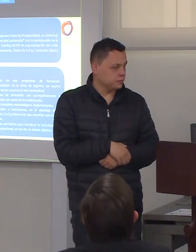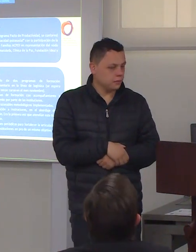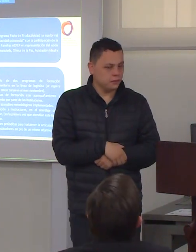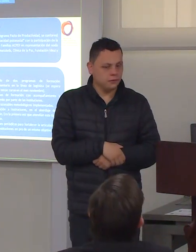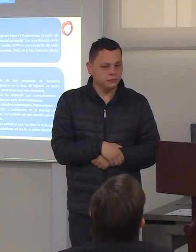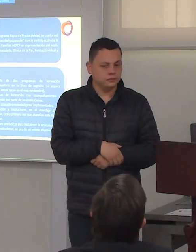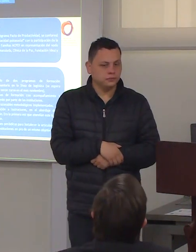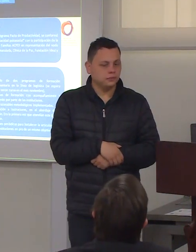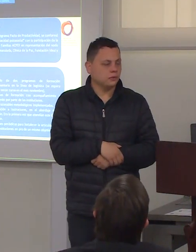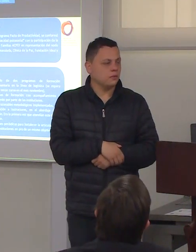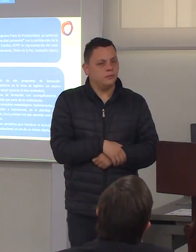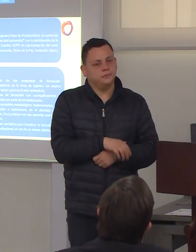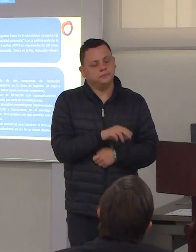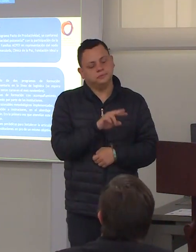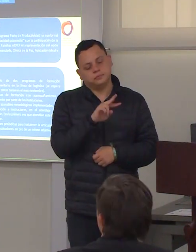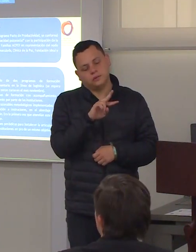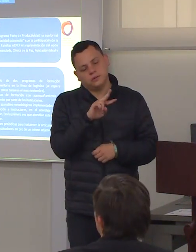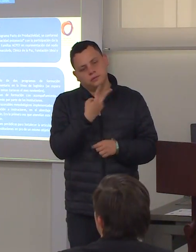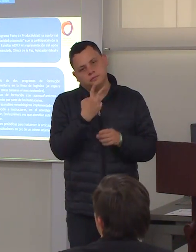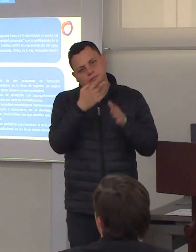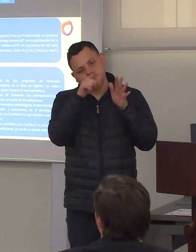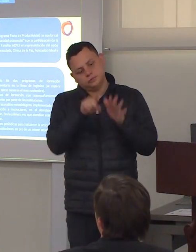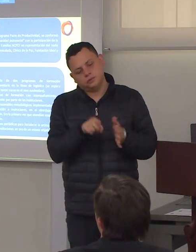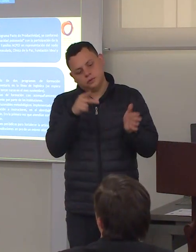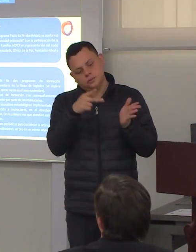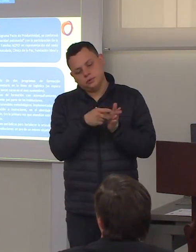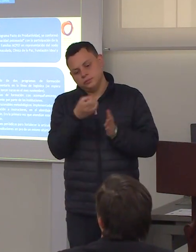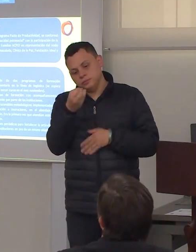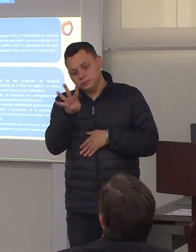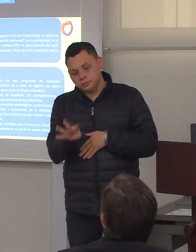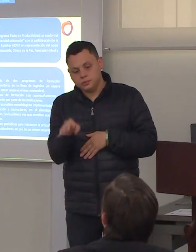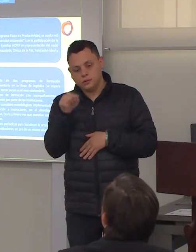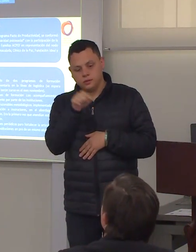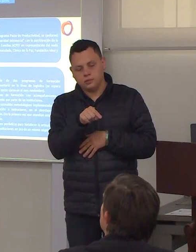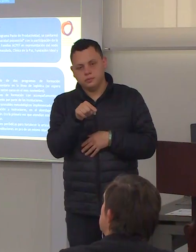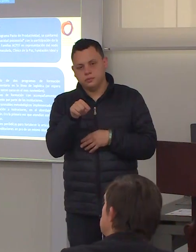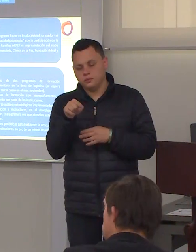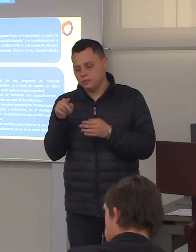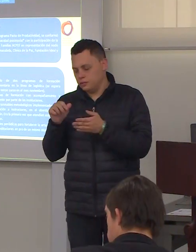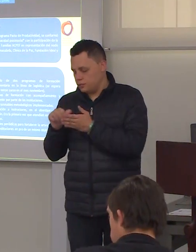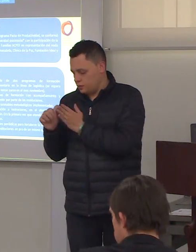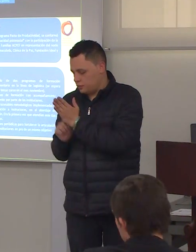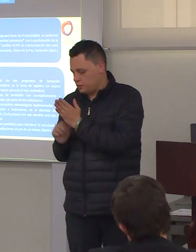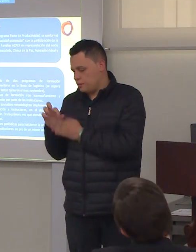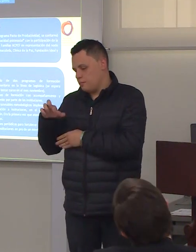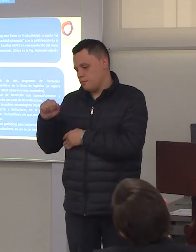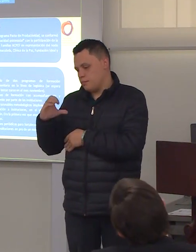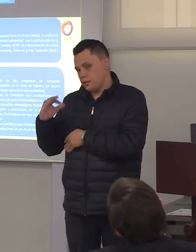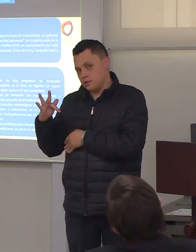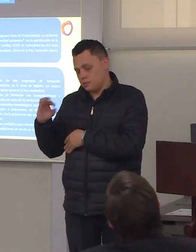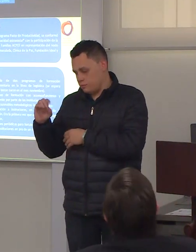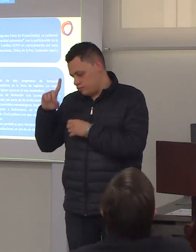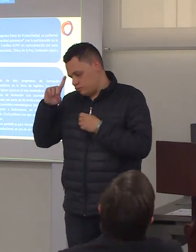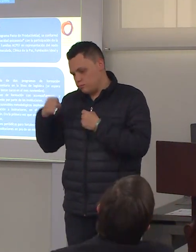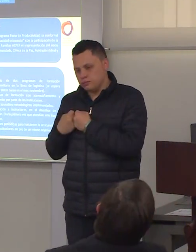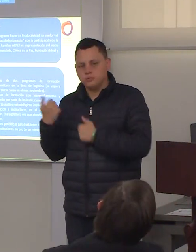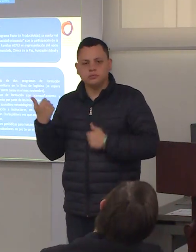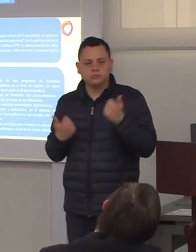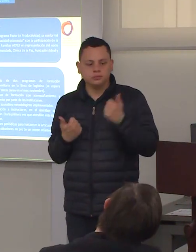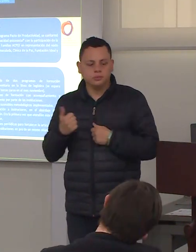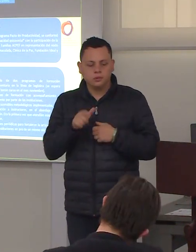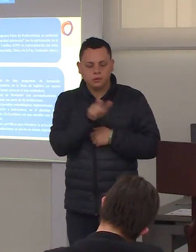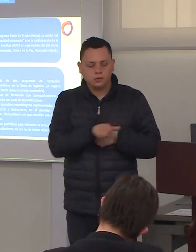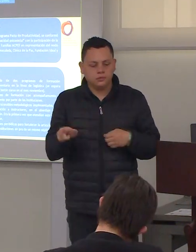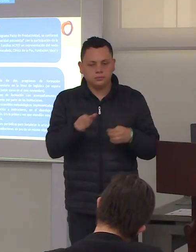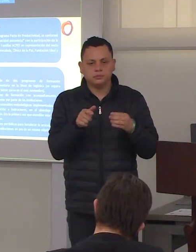A partir del segundo semestre de 2014, con apoyo del programa Pacto, se conformó la mesa técnica para la atención de personas